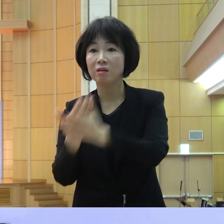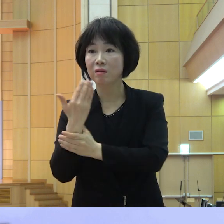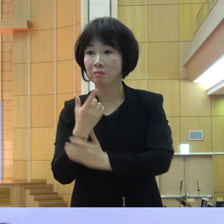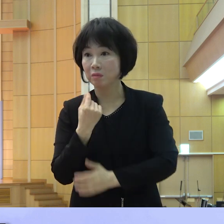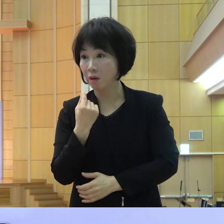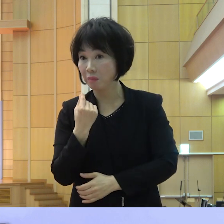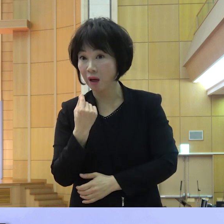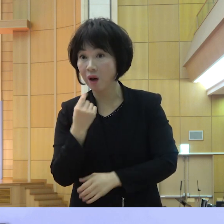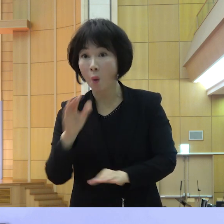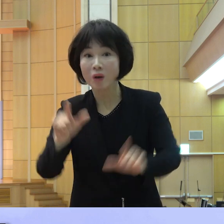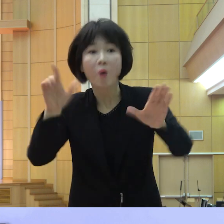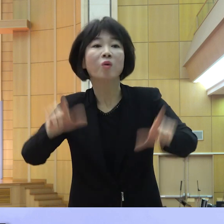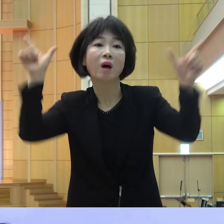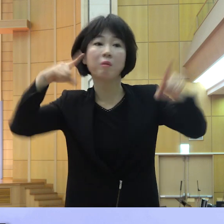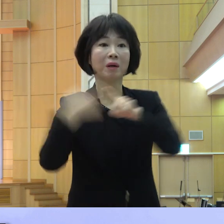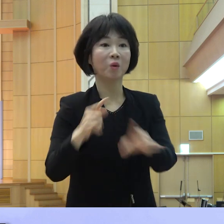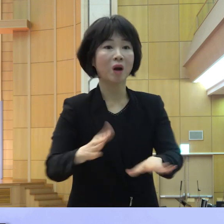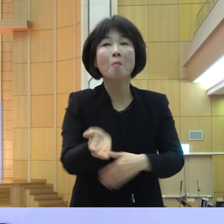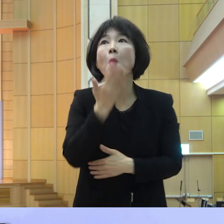그런데 오늘날에도